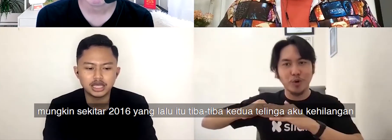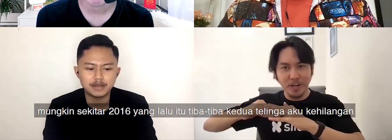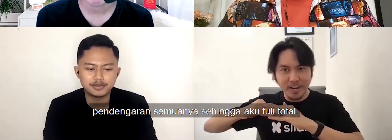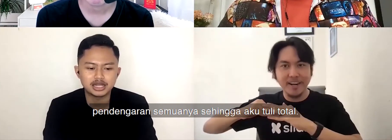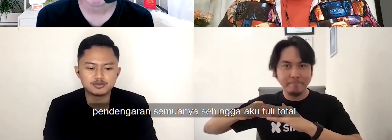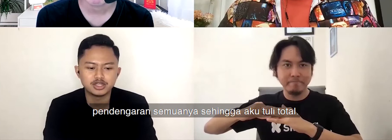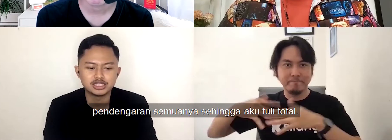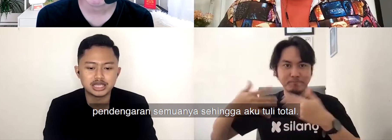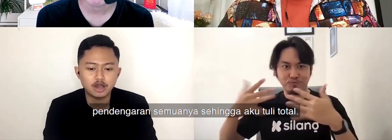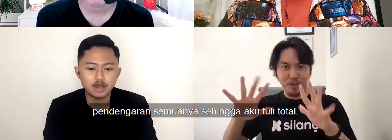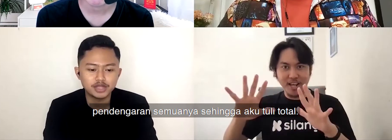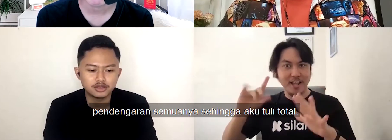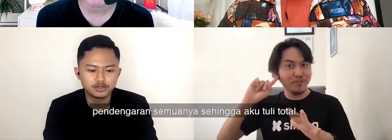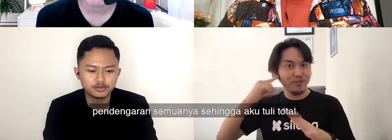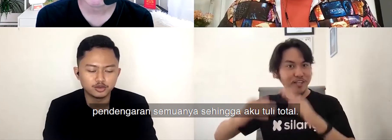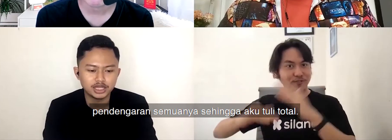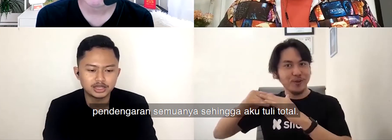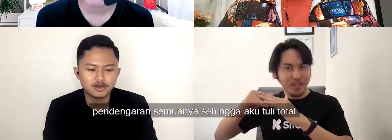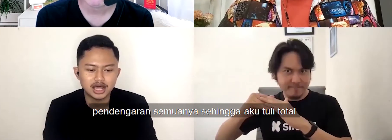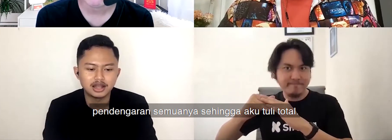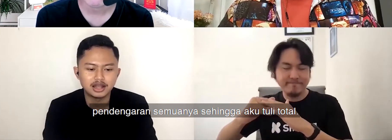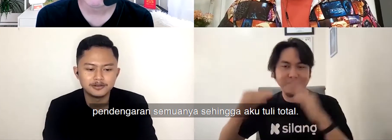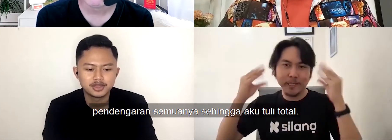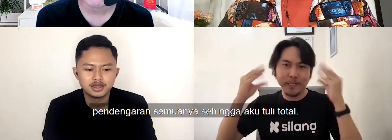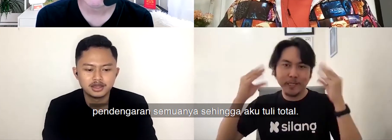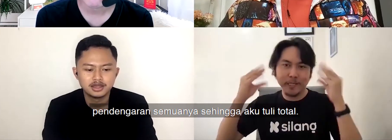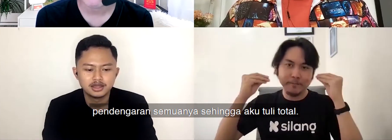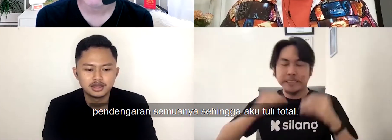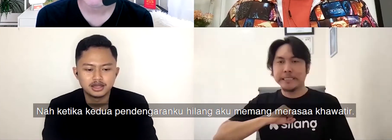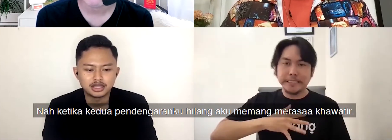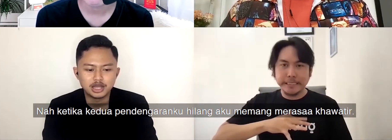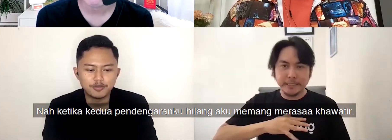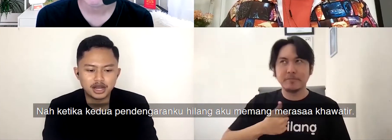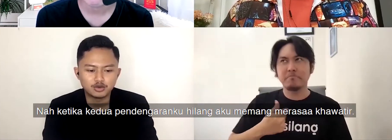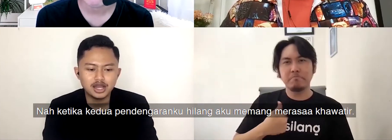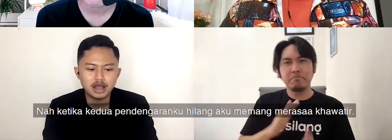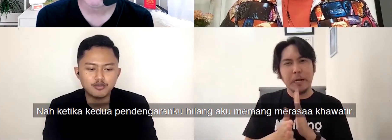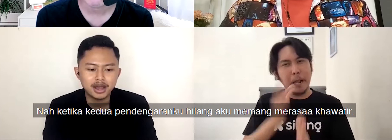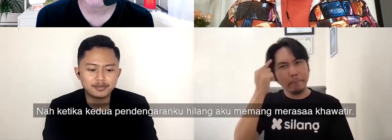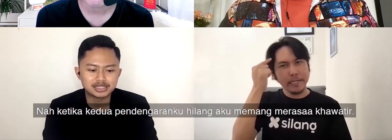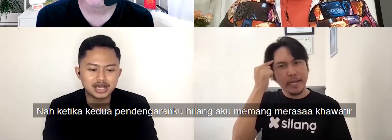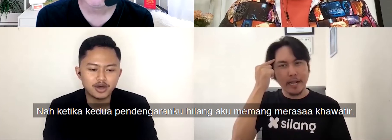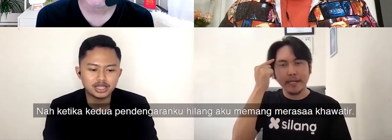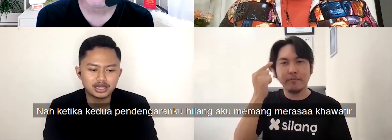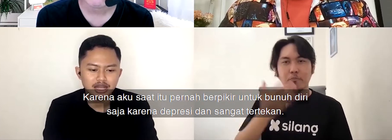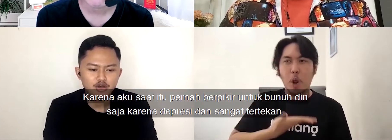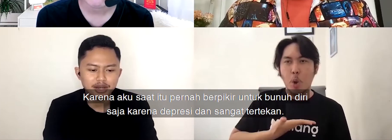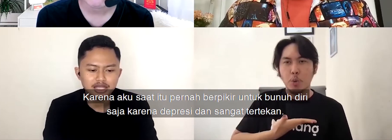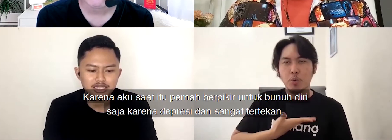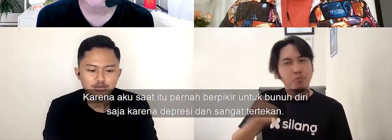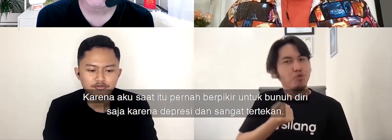telingaku kilap mendengar semuanya kau tuli total yang kedua pelaku nilai aku memang merasa khawatir